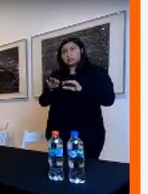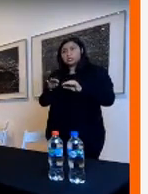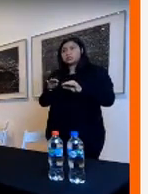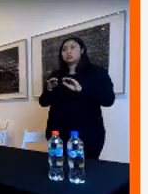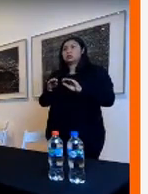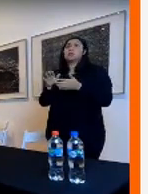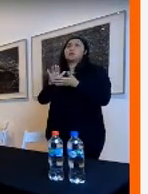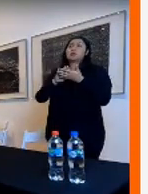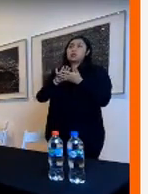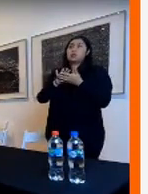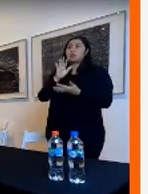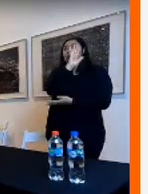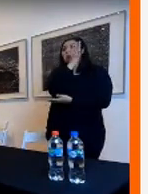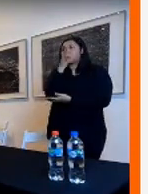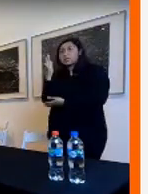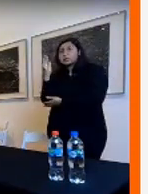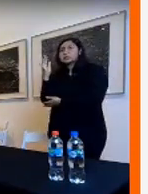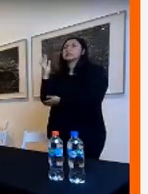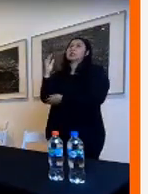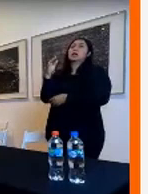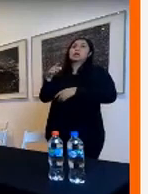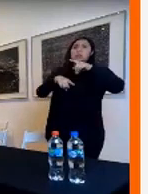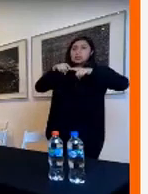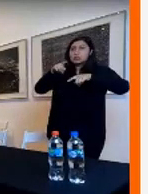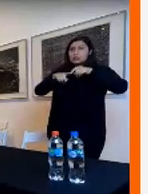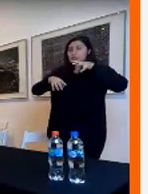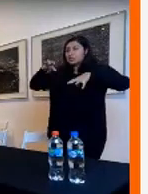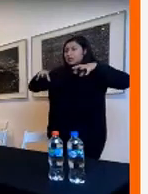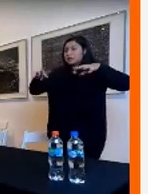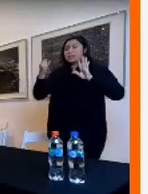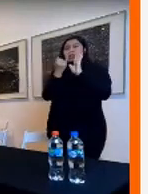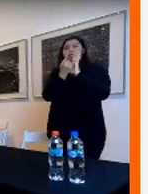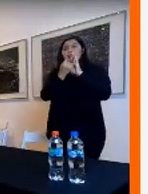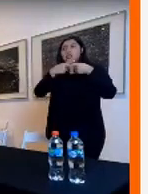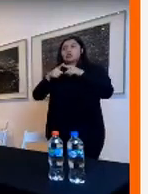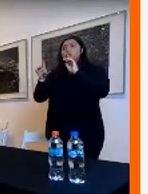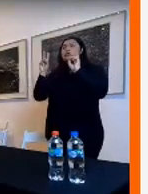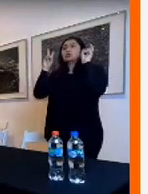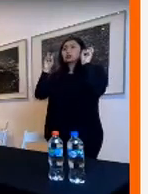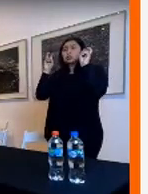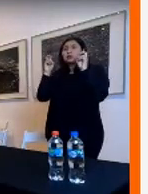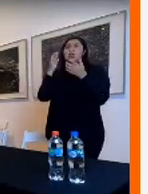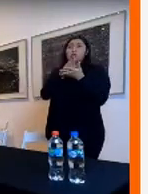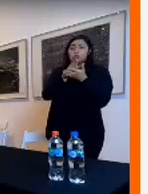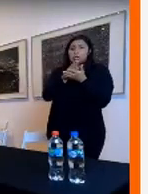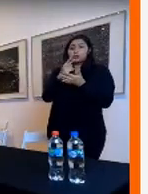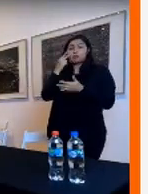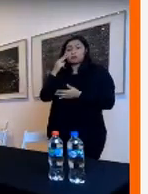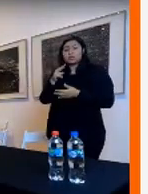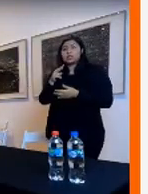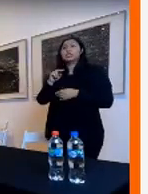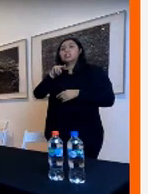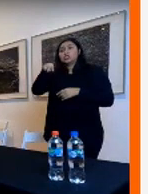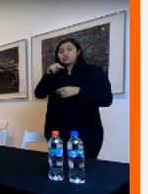como paisaje, geografía, identidad, entre otras temáticas que pasan en el colegio y en las escuelas. Y nosotros lo articulamos en